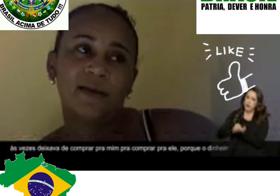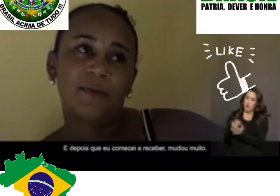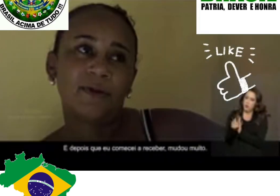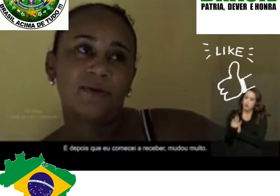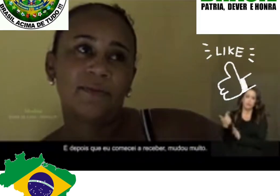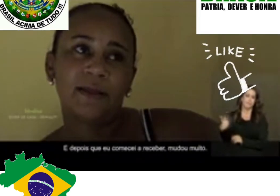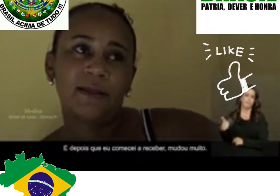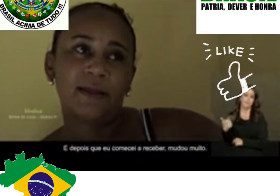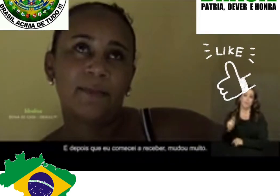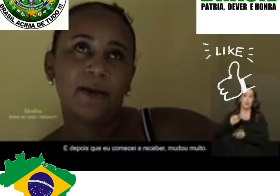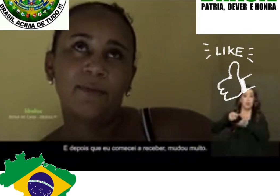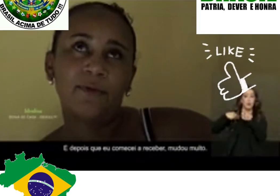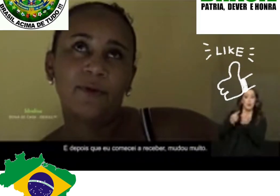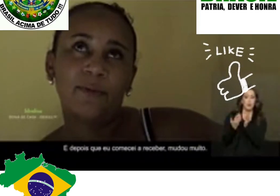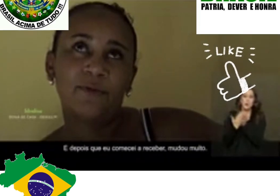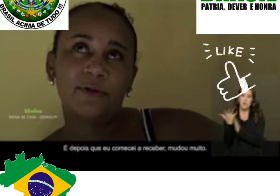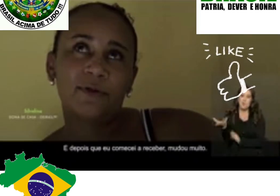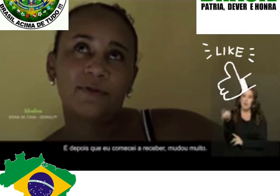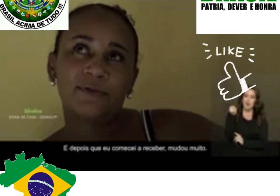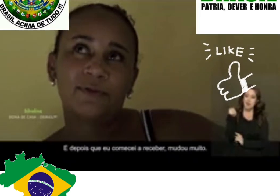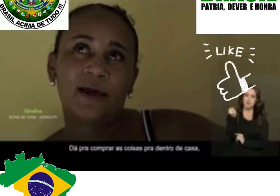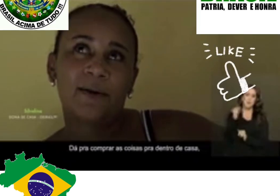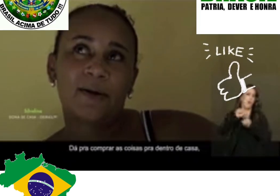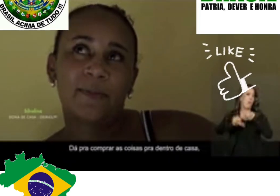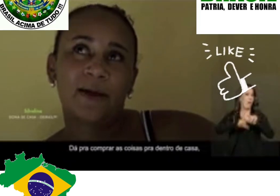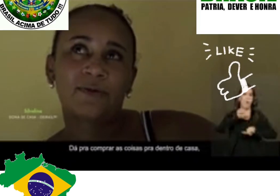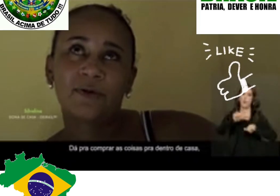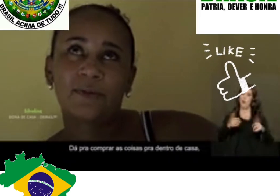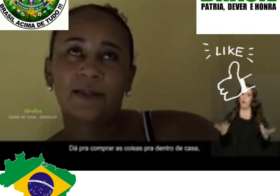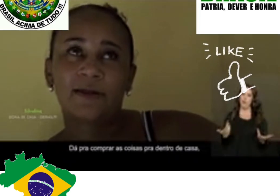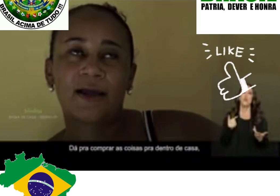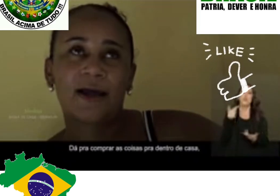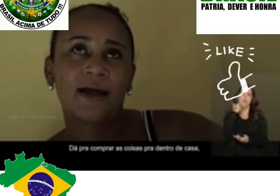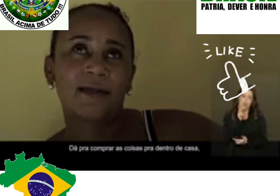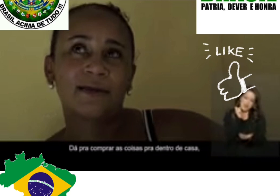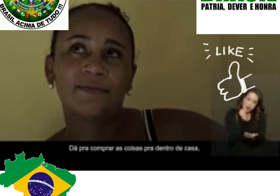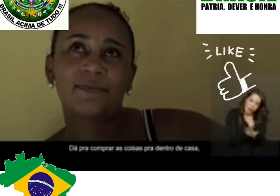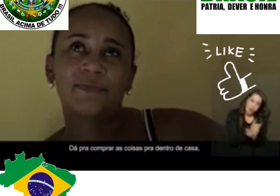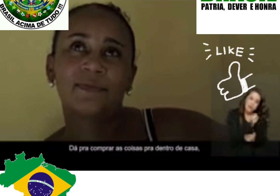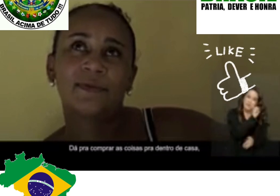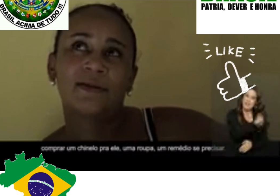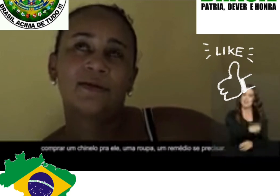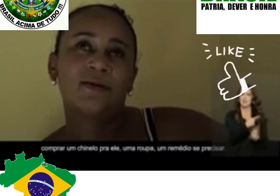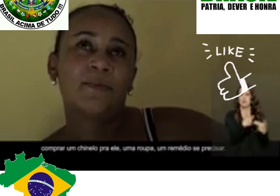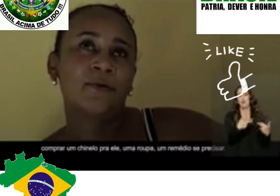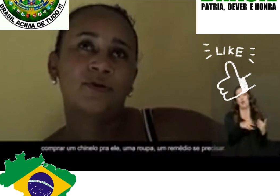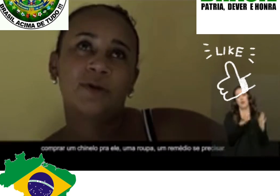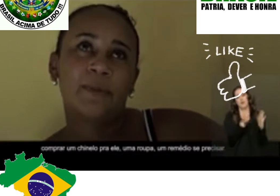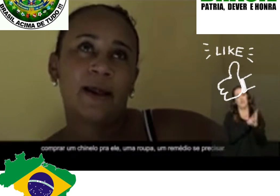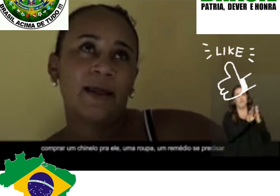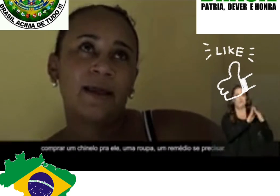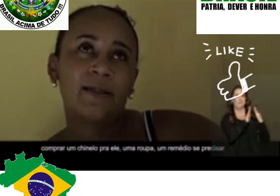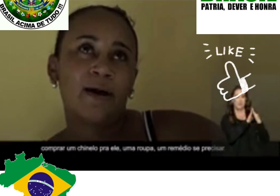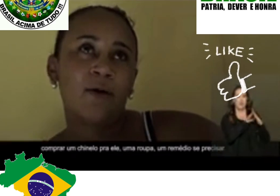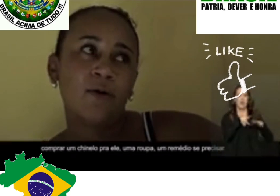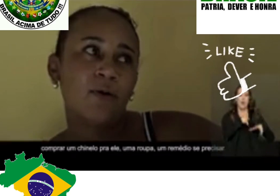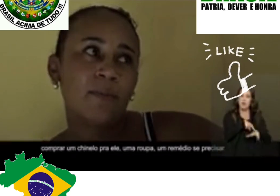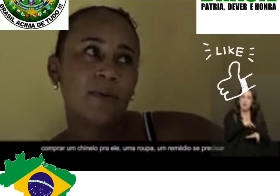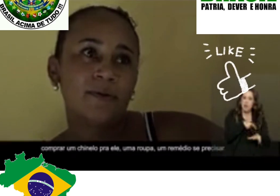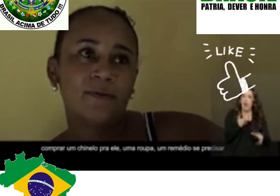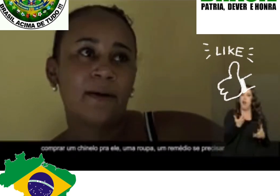dá. E depois que eu comecei a receber, mudou muito. Dá para comprar as coisas para dentro de casa, comprar um chinelo para ele,